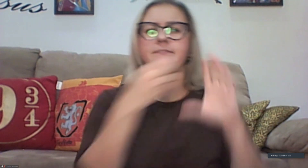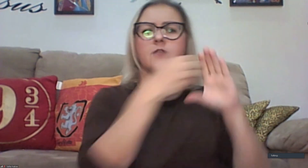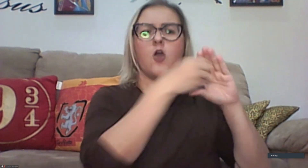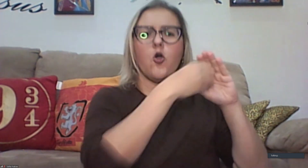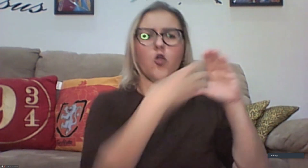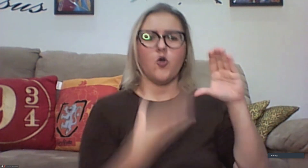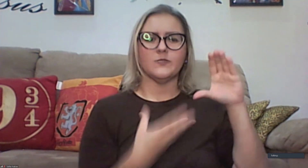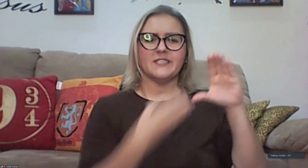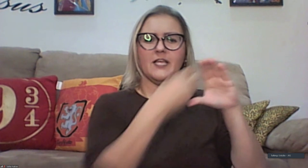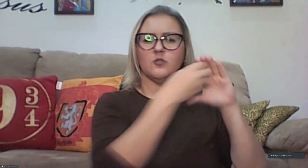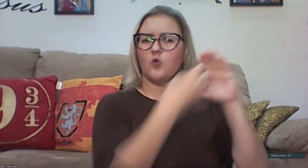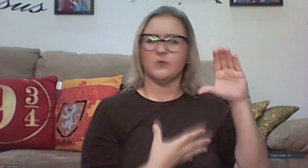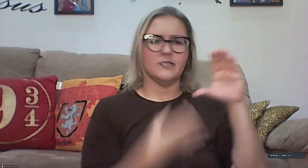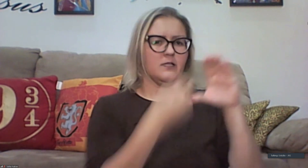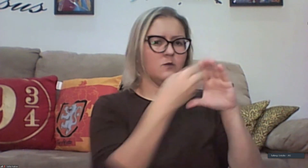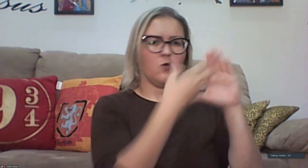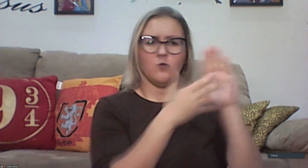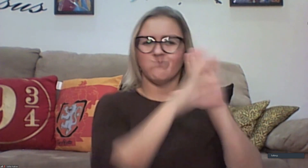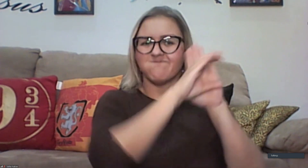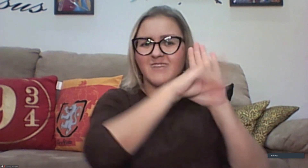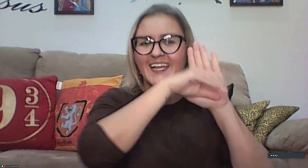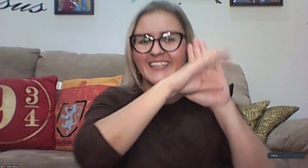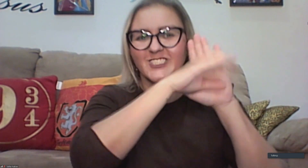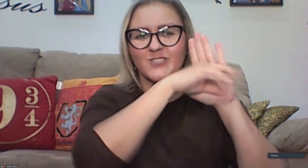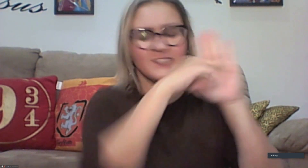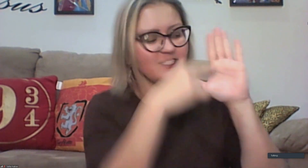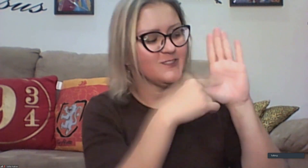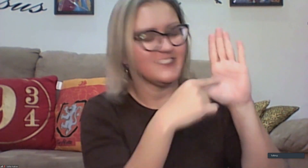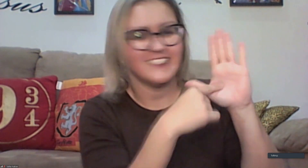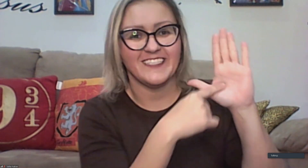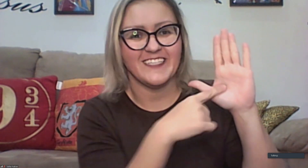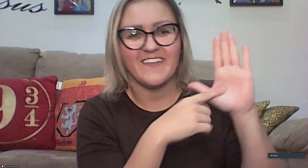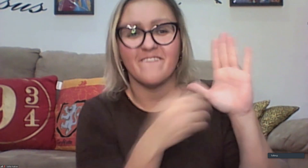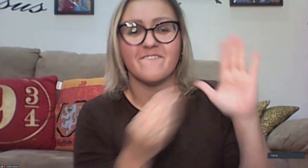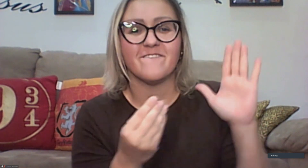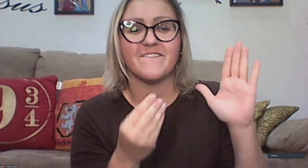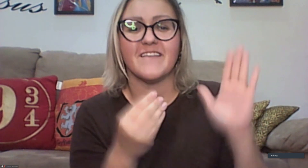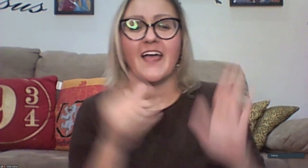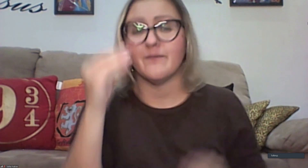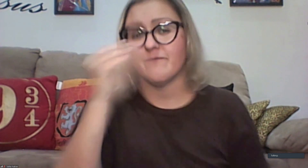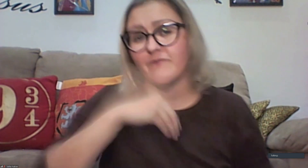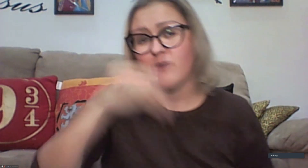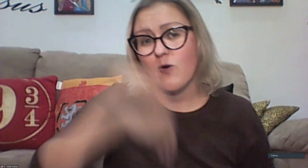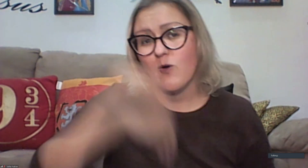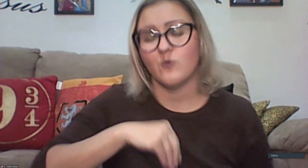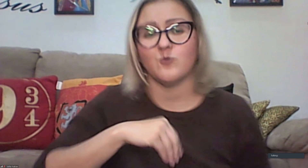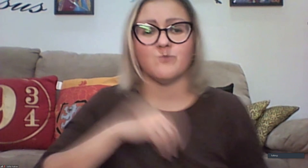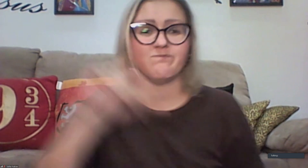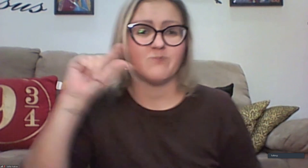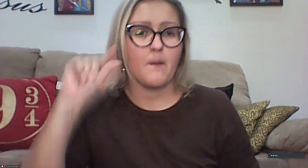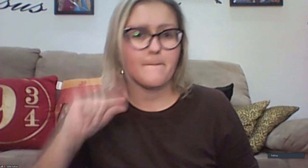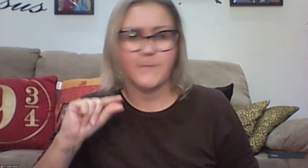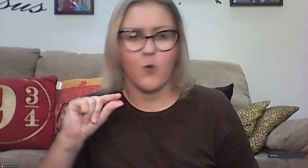deve apenas passar conceitos. Conceito, conceito, conceito, conteúdo, conceito. Isso é fraco para